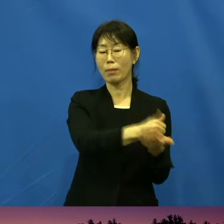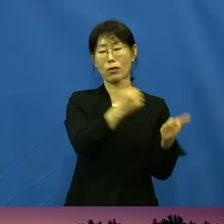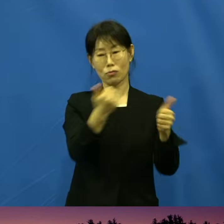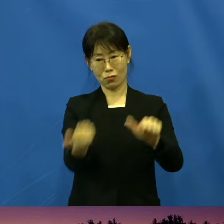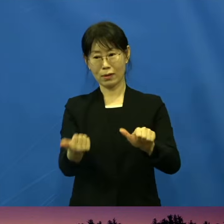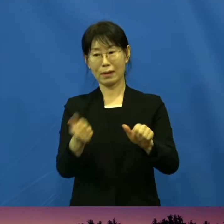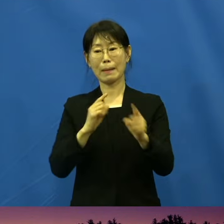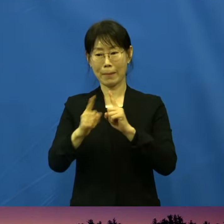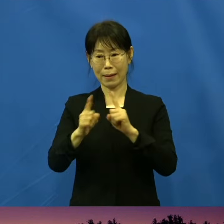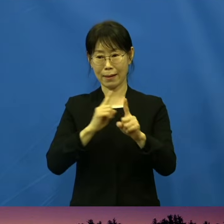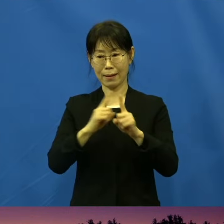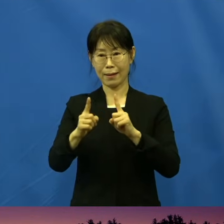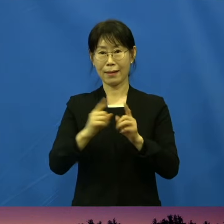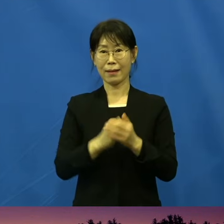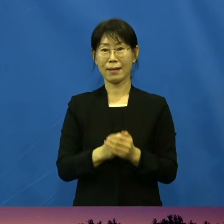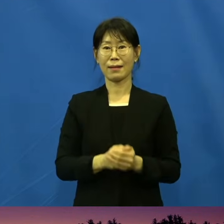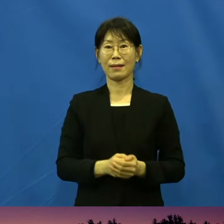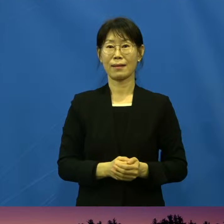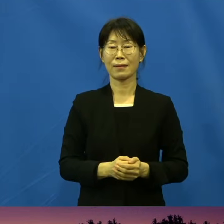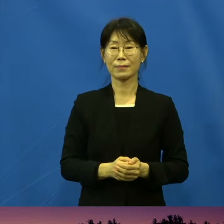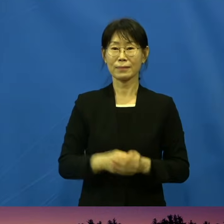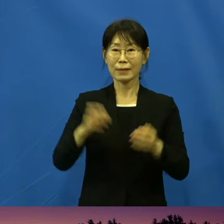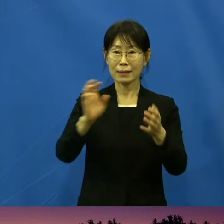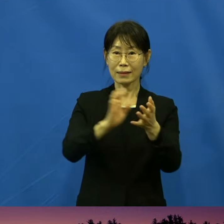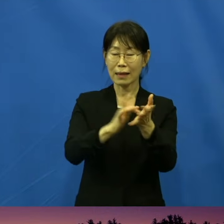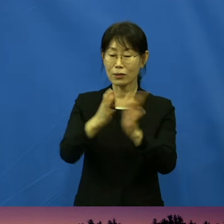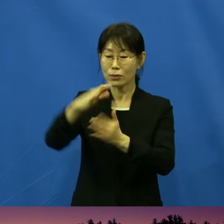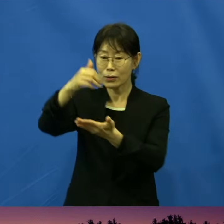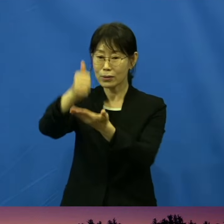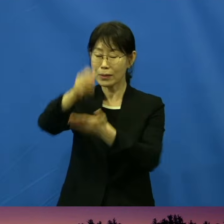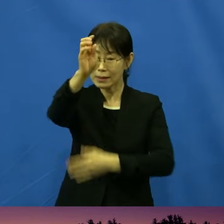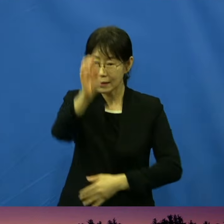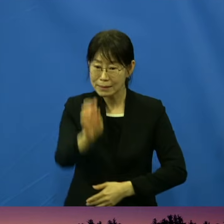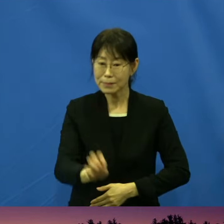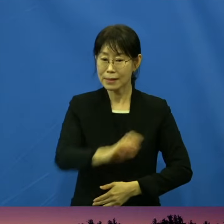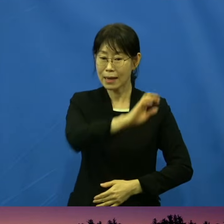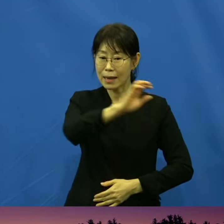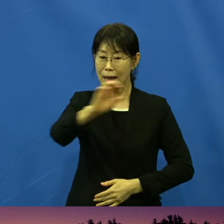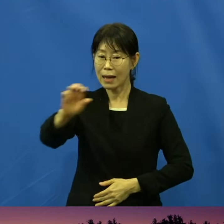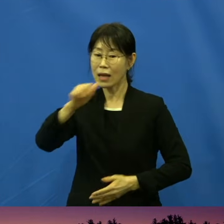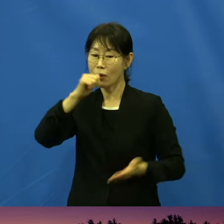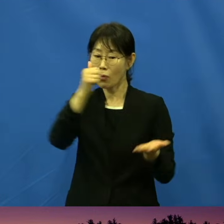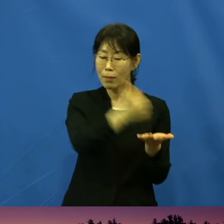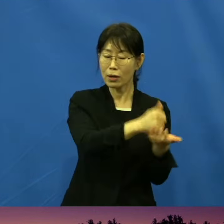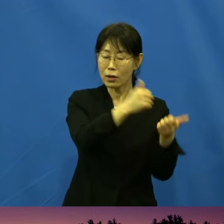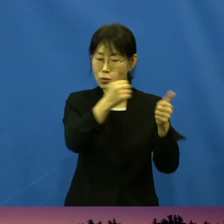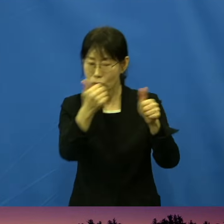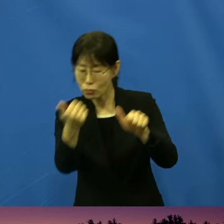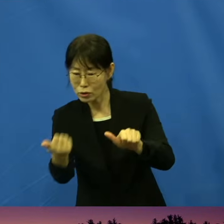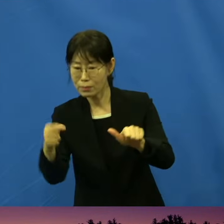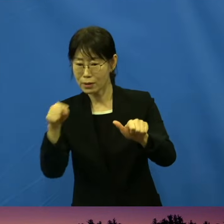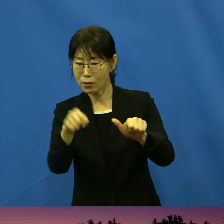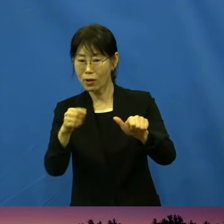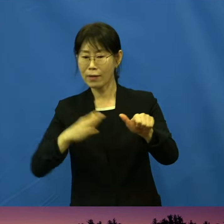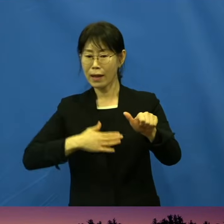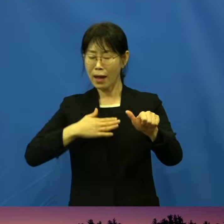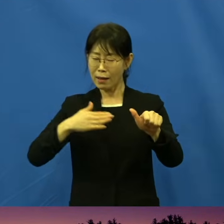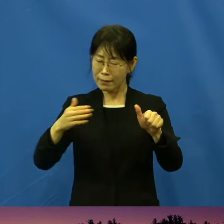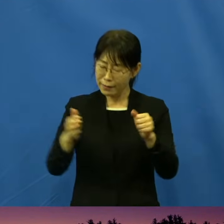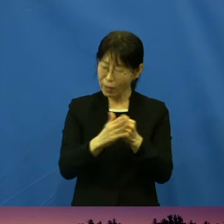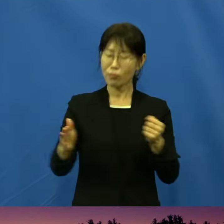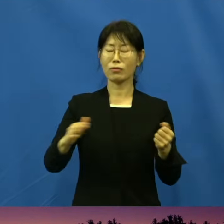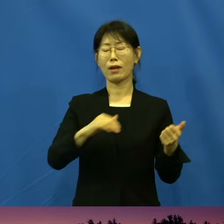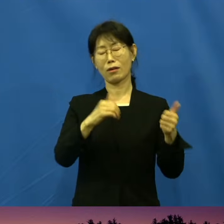이 말은 뭘까요? 이 예수 그리스도의 십자가의 죽으심이 나를 위하여 죽으셨다는 사실을 믿음으로